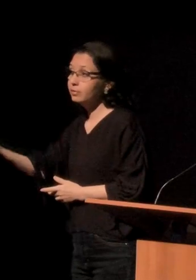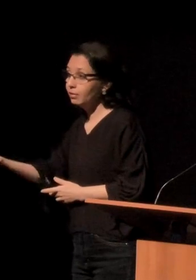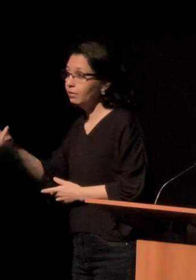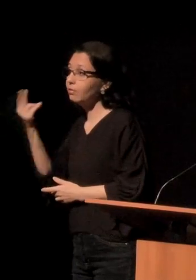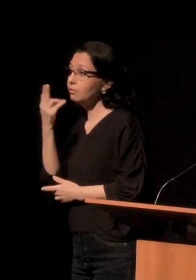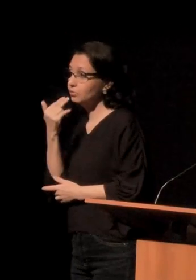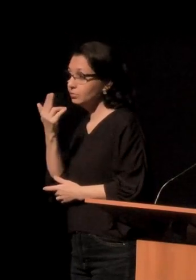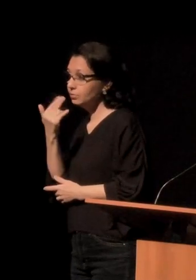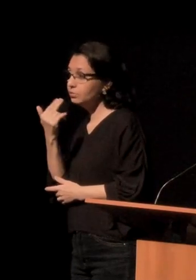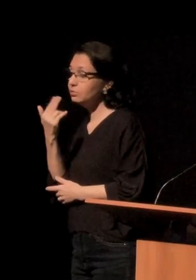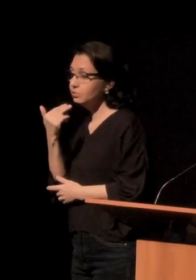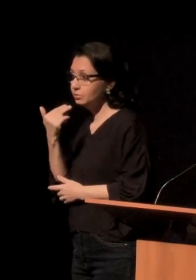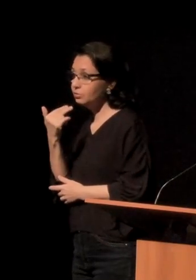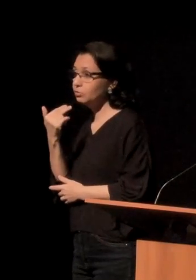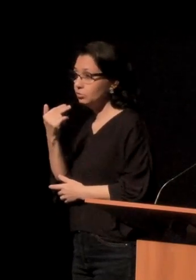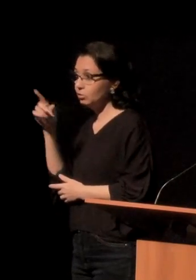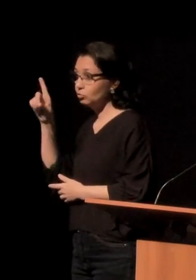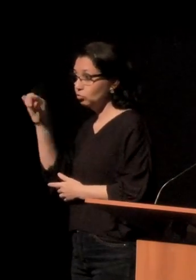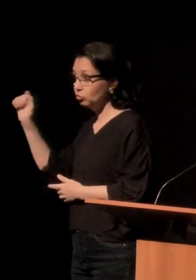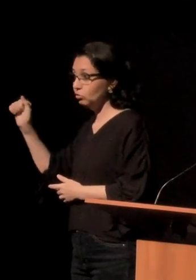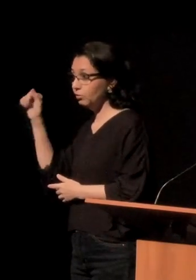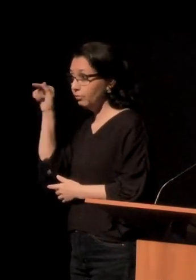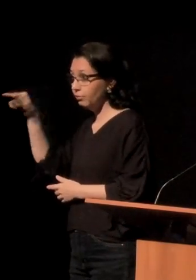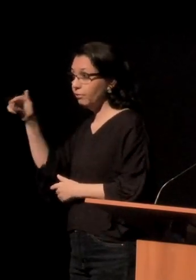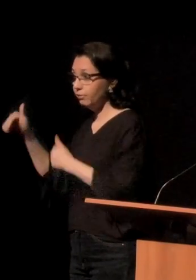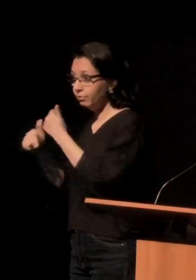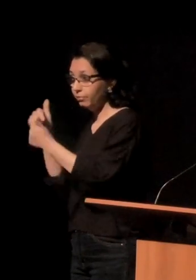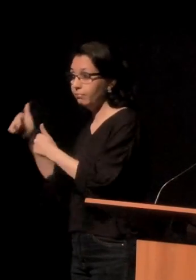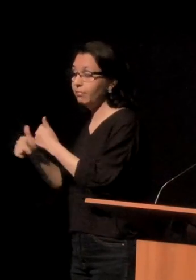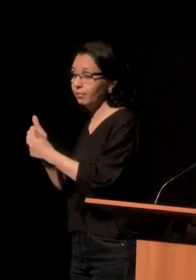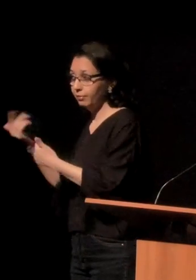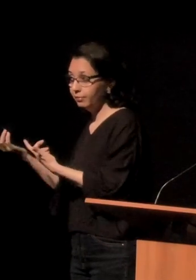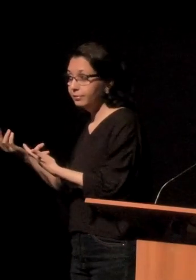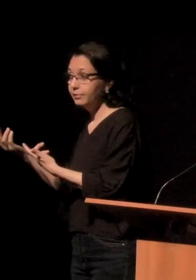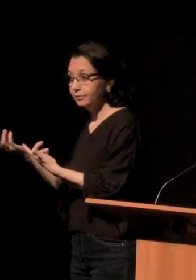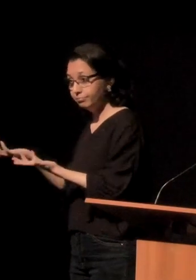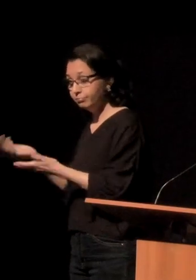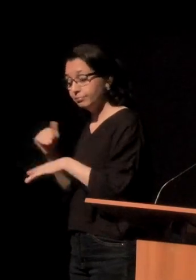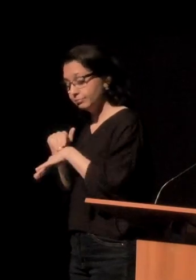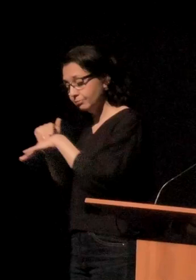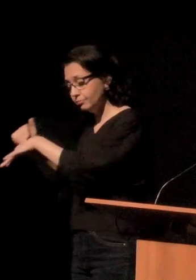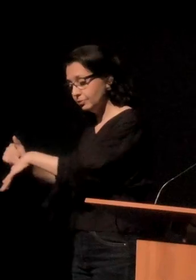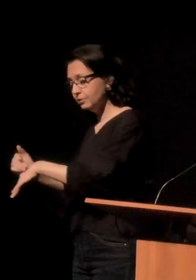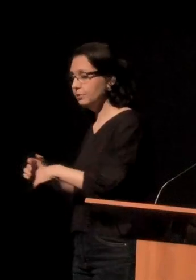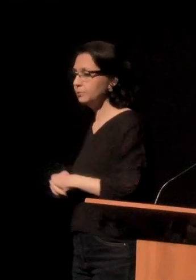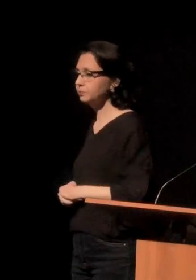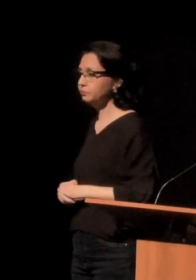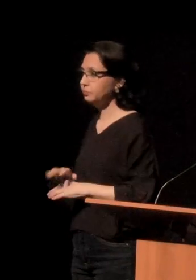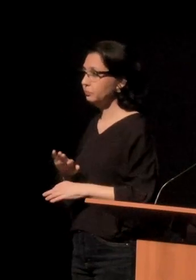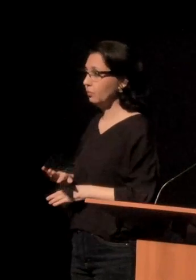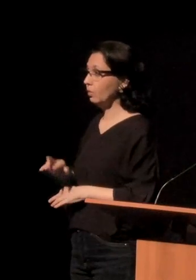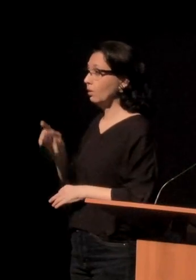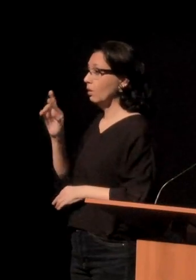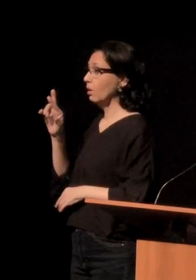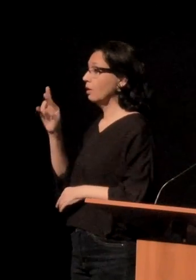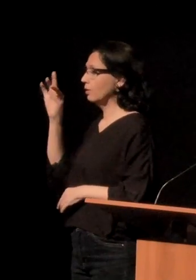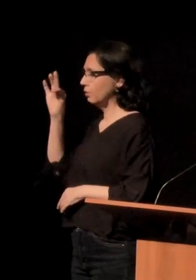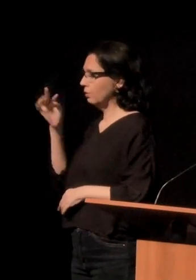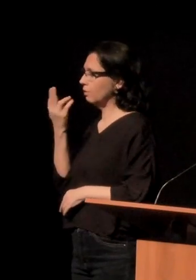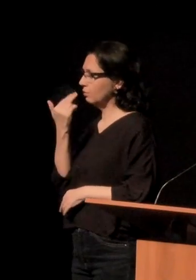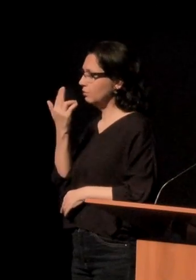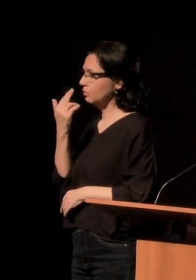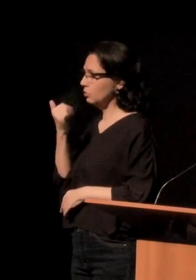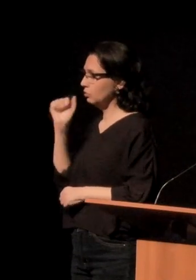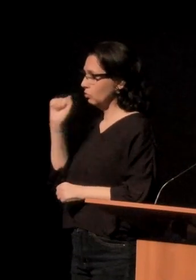que ela esteja lá trabalhando Começa por aí pode ocorrer a substituição da RT efetiva para uma carga